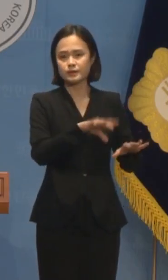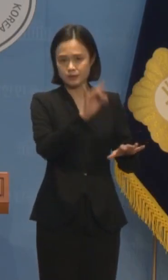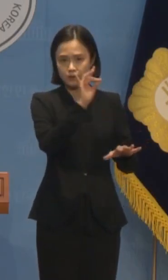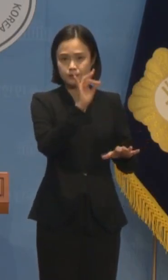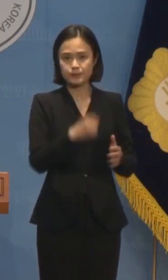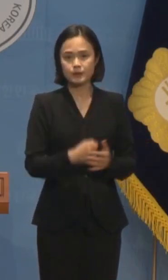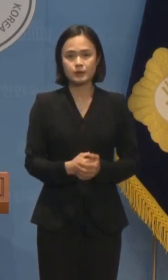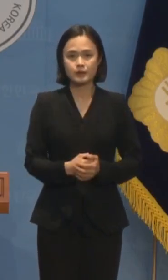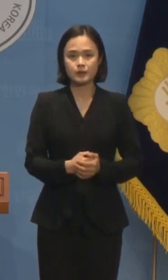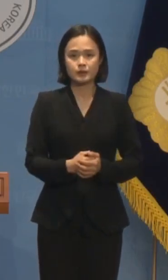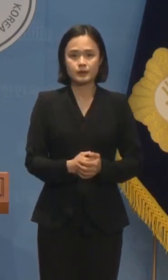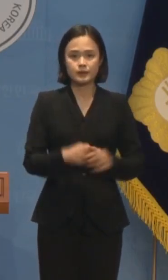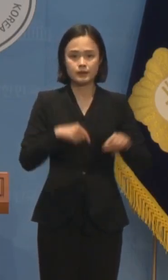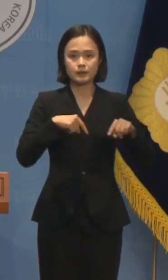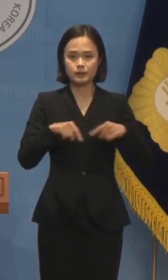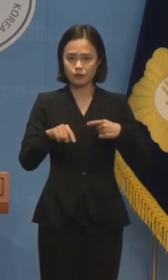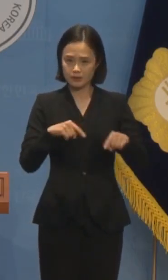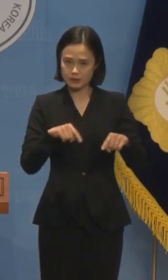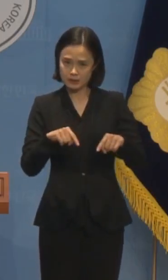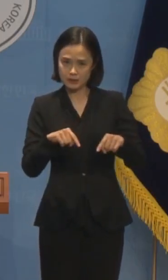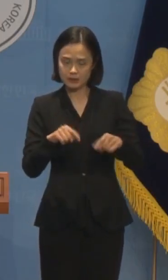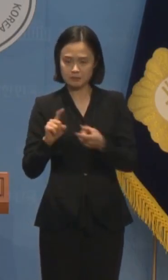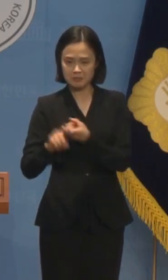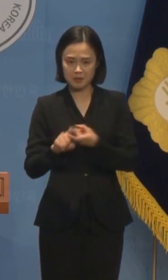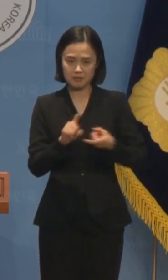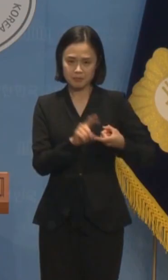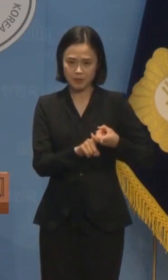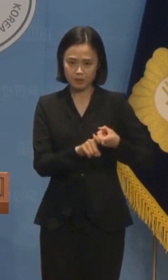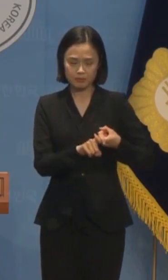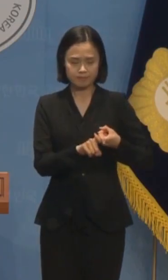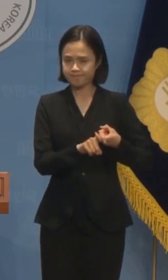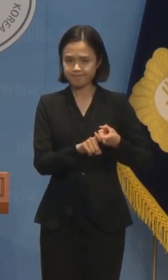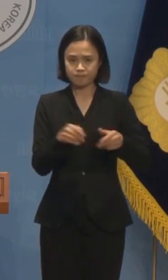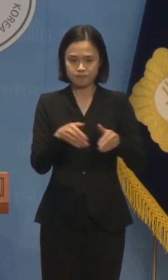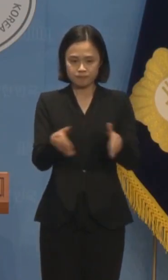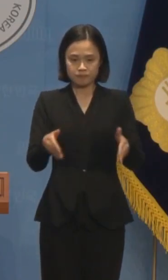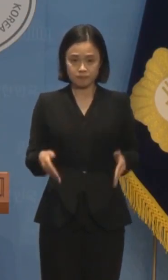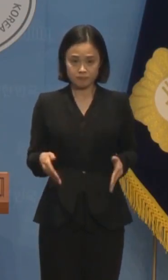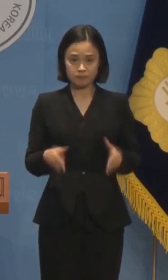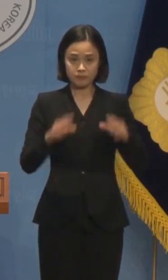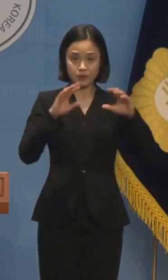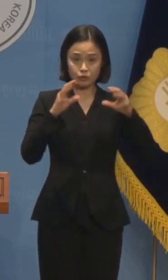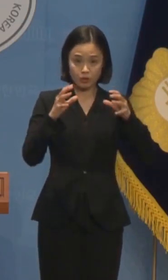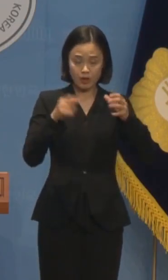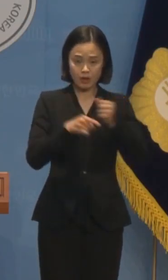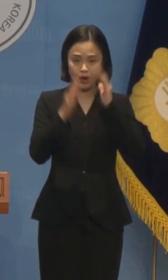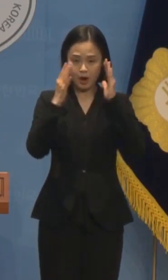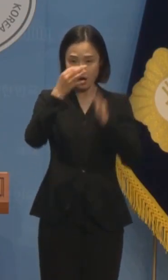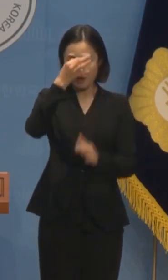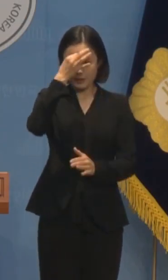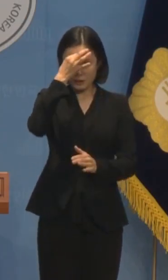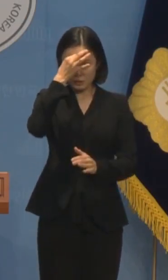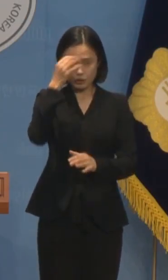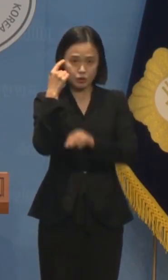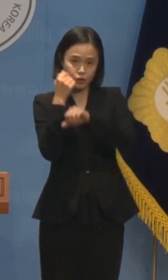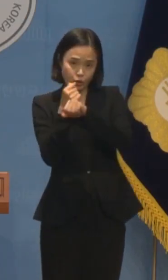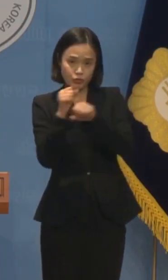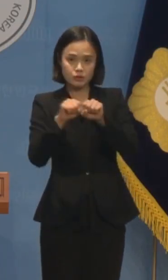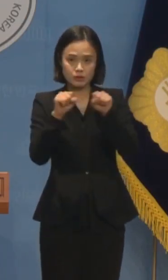논리에 따라 좌지우지되지 않는 국가, 과학기술, R&D 시스템을 만들기